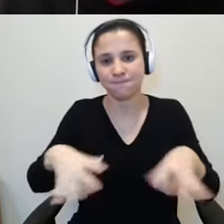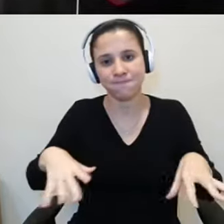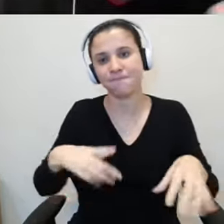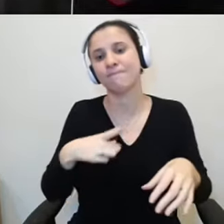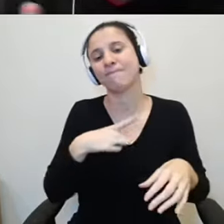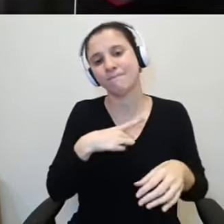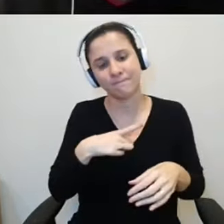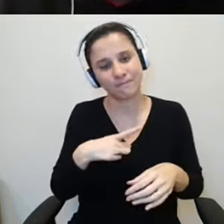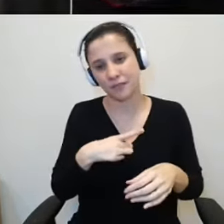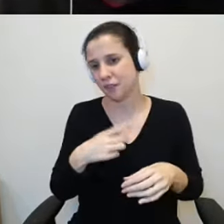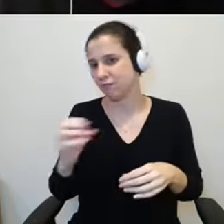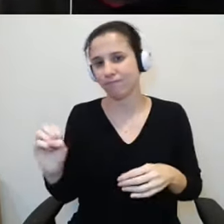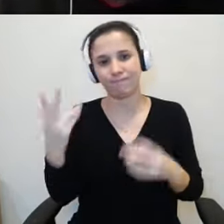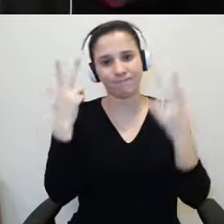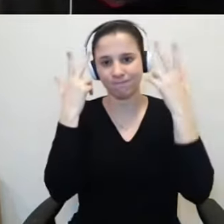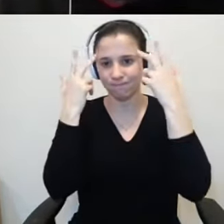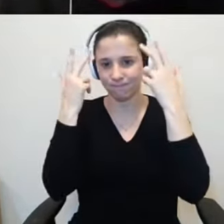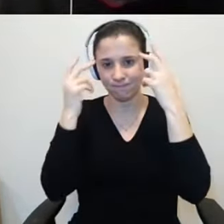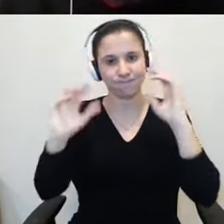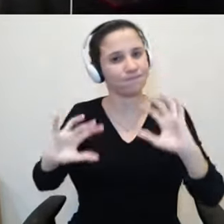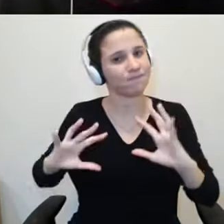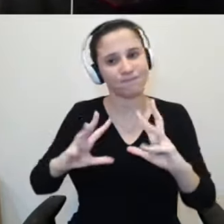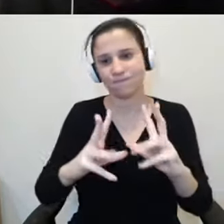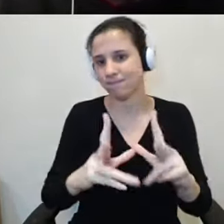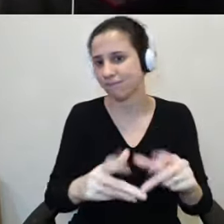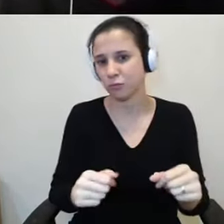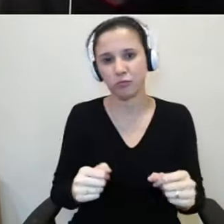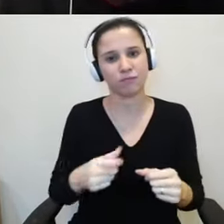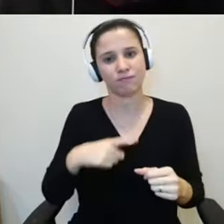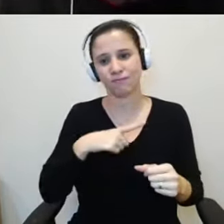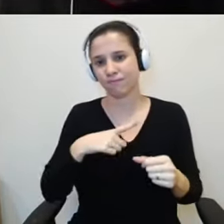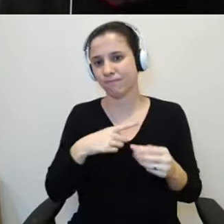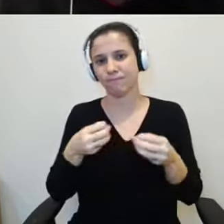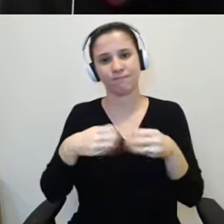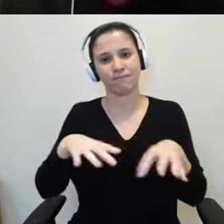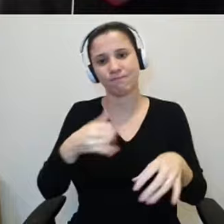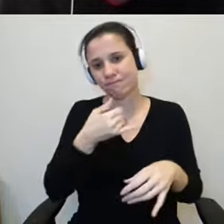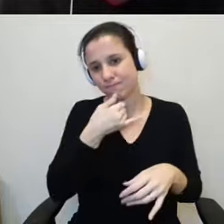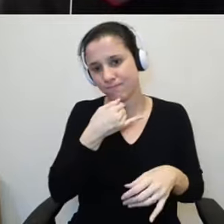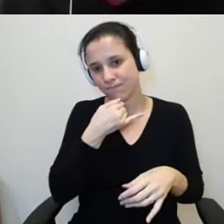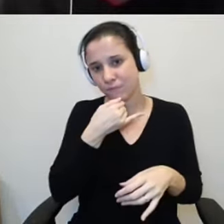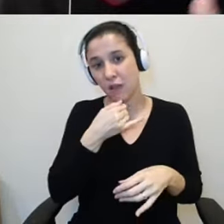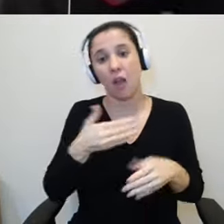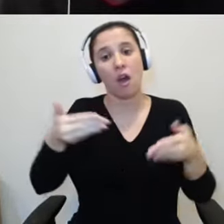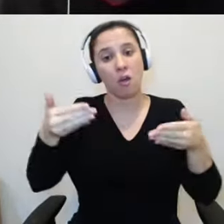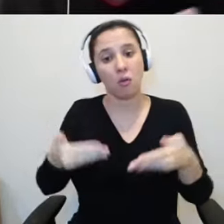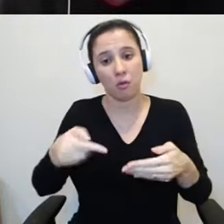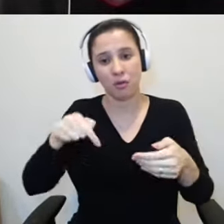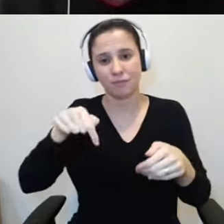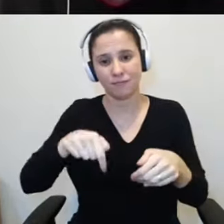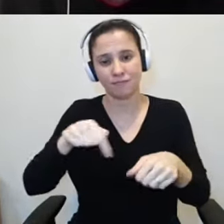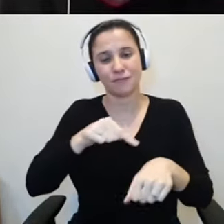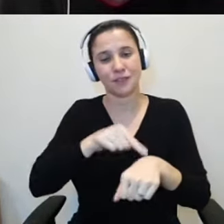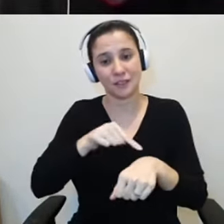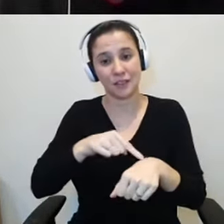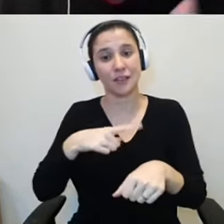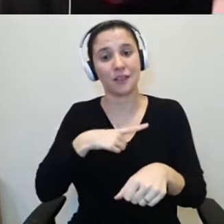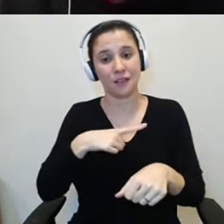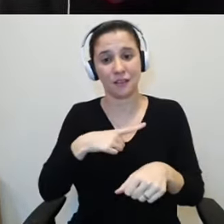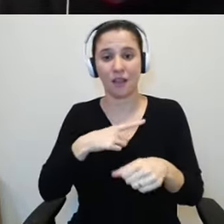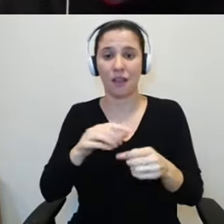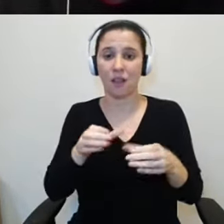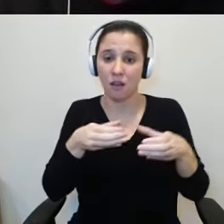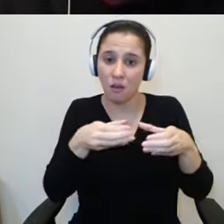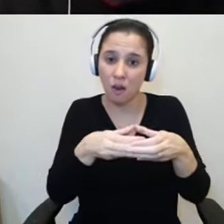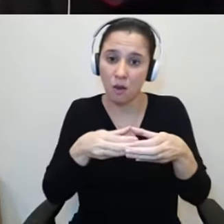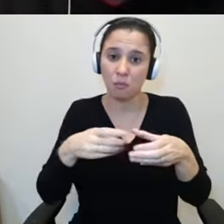acontecendo. Todos estão prejudicados com essa situação. E a gente está buscando agora, com base nessa autonomia que nos foi dada,